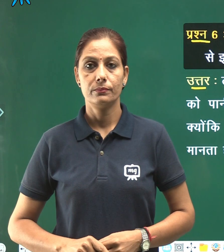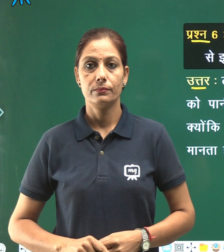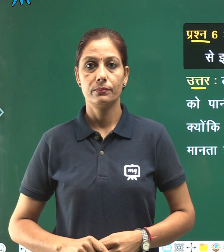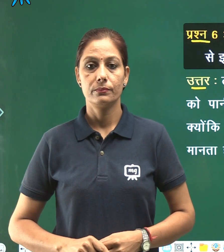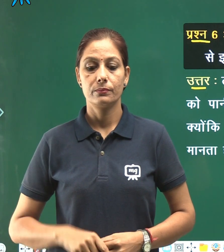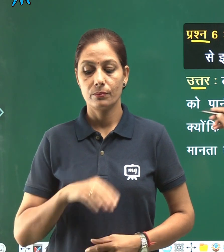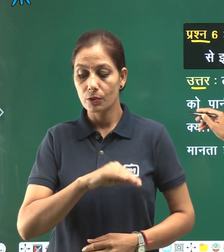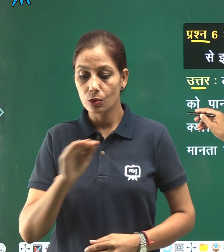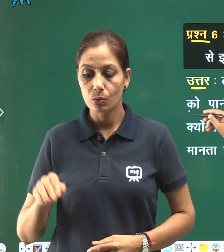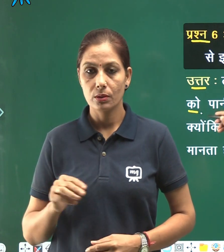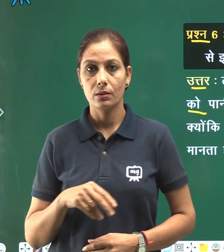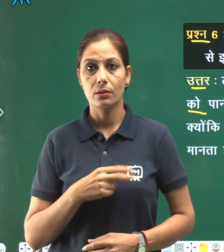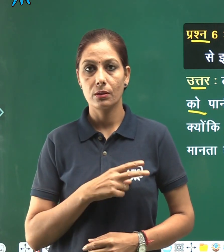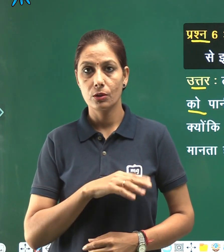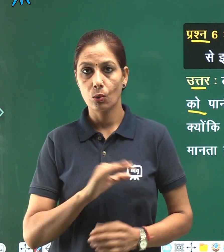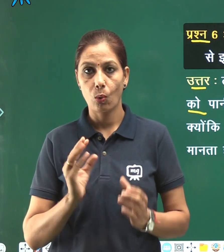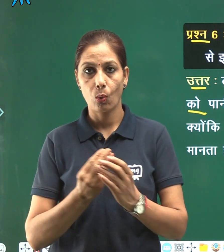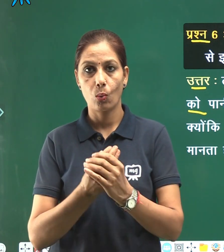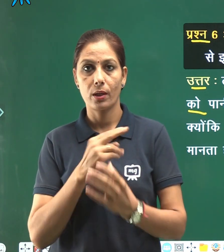मेढक मंडली को